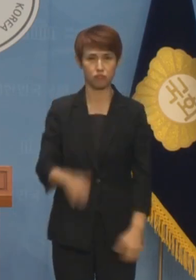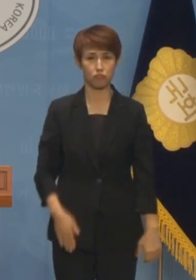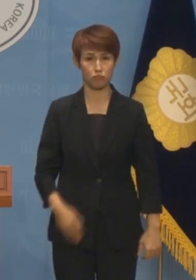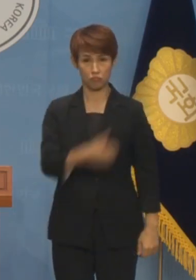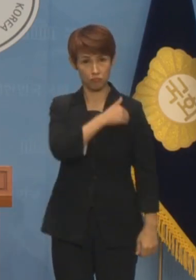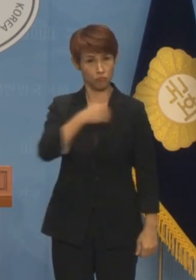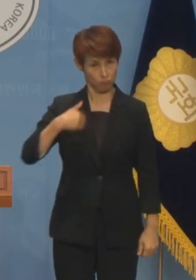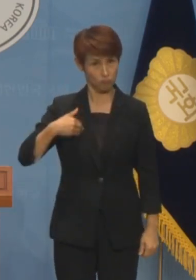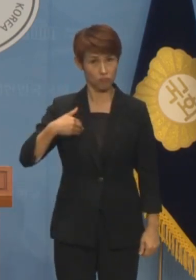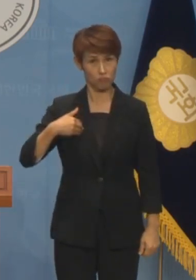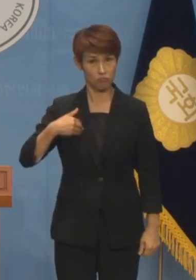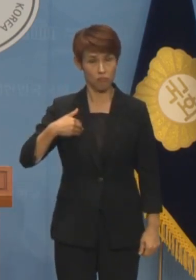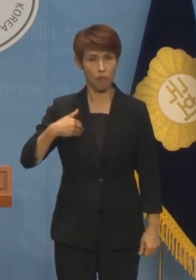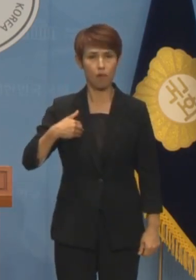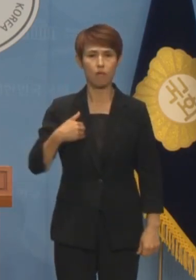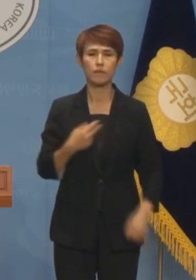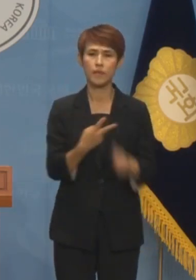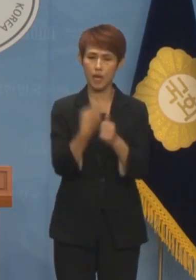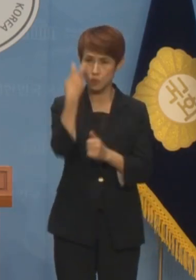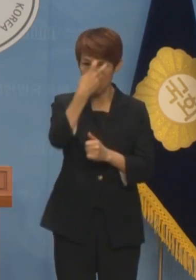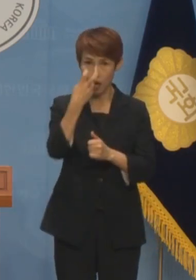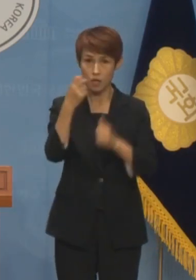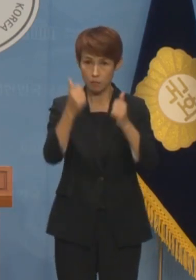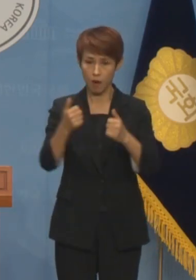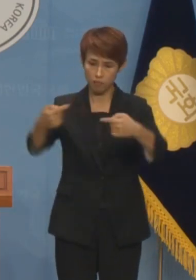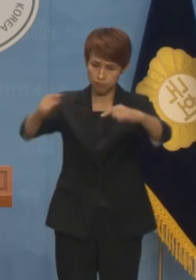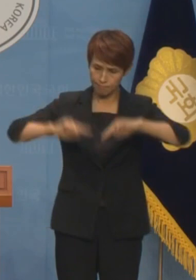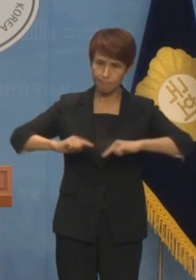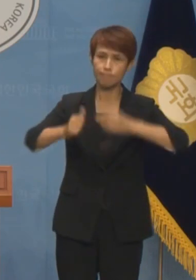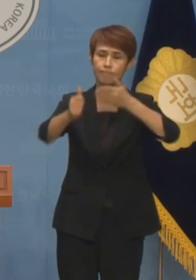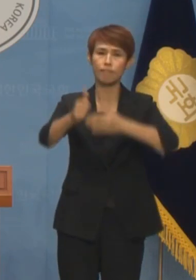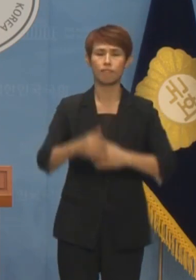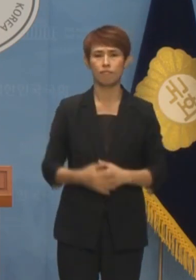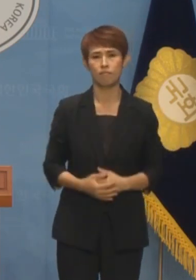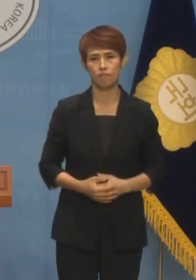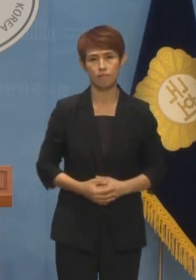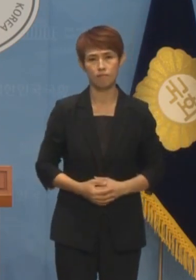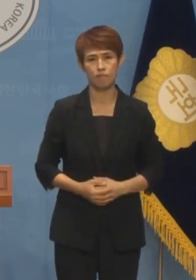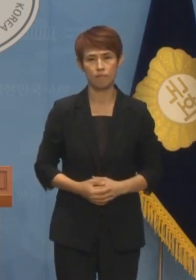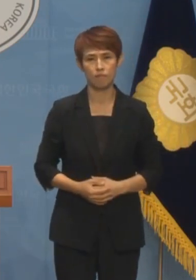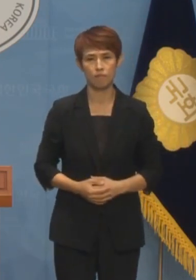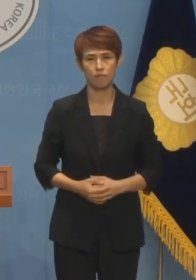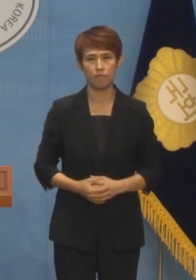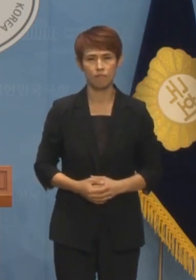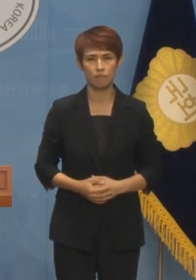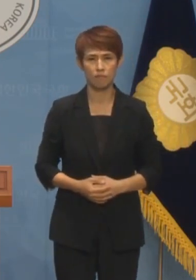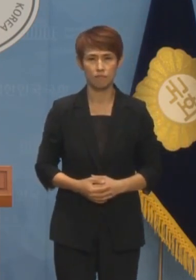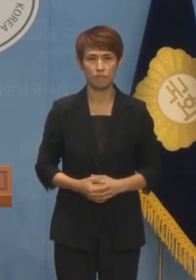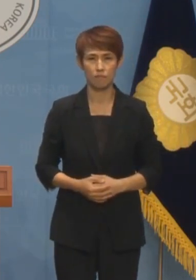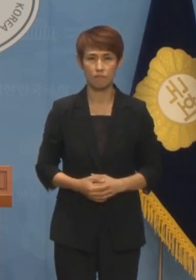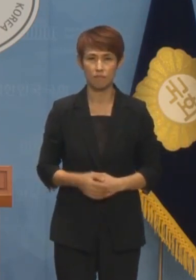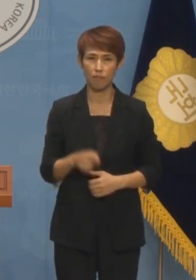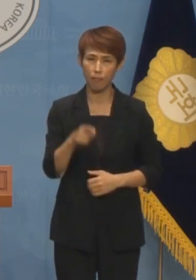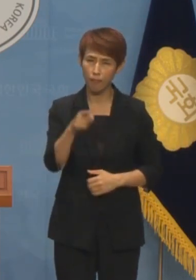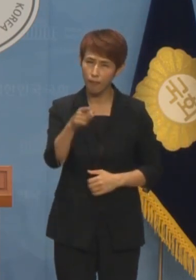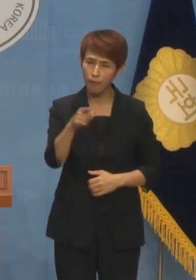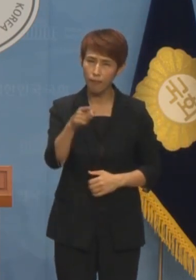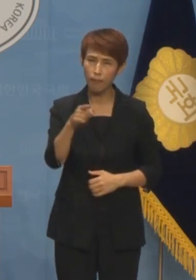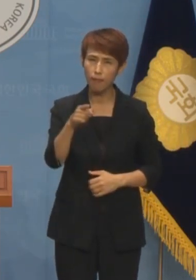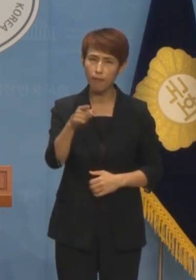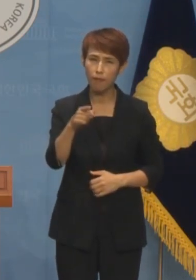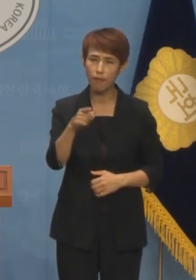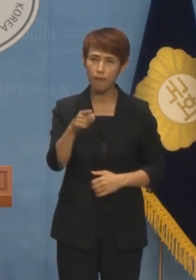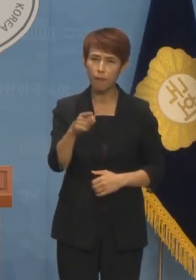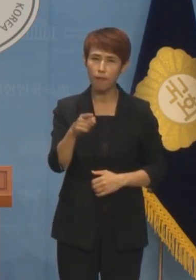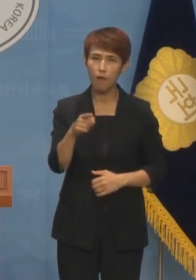떳떳하다면 당당히 탄핵조사와 심판에 임하십시오. 설마 영화인 줄 알았습니다. 허위